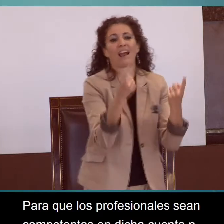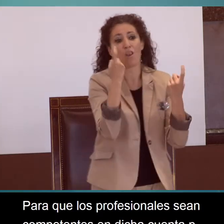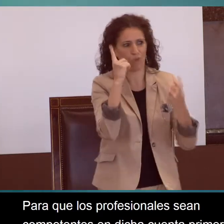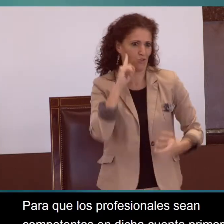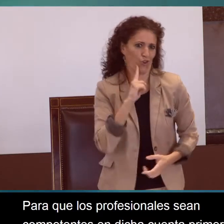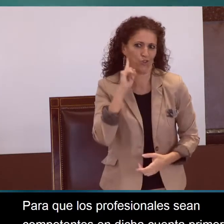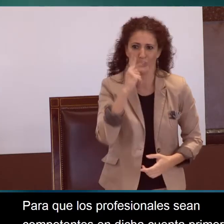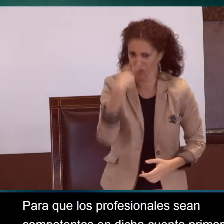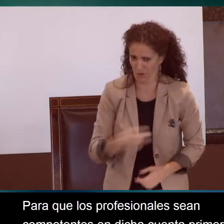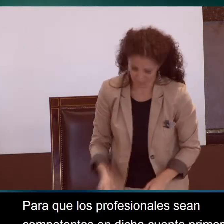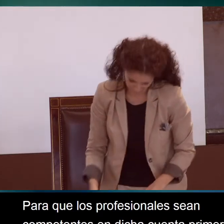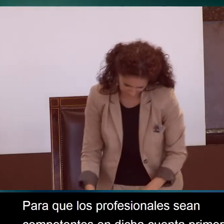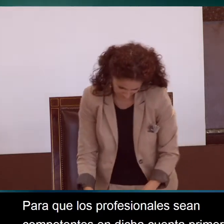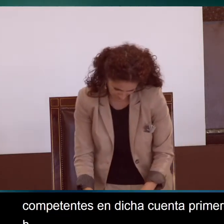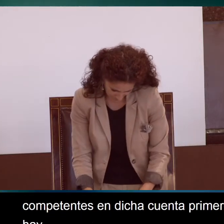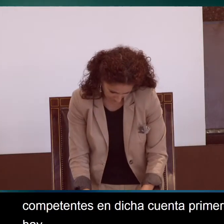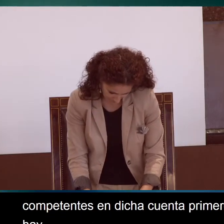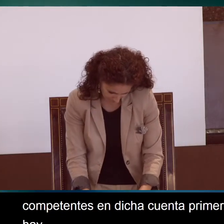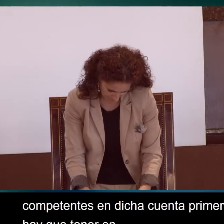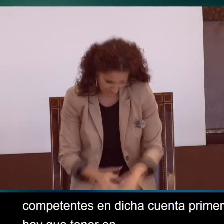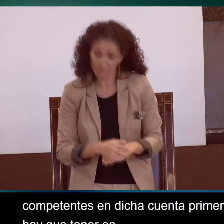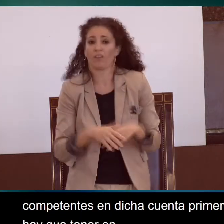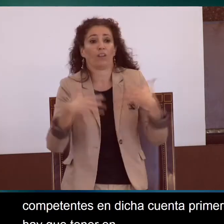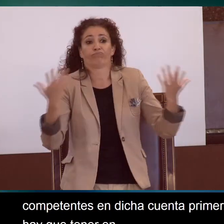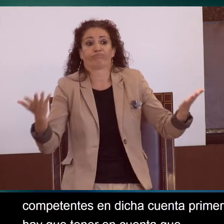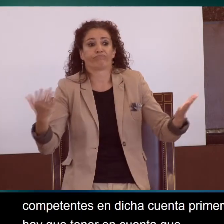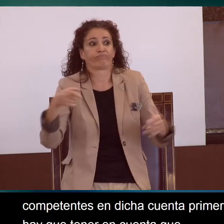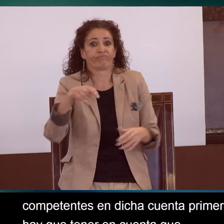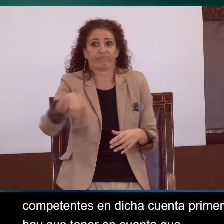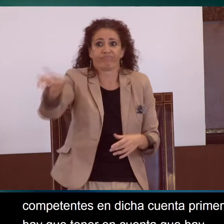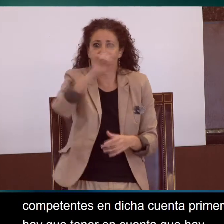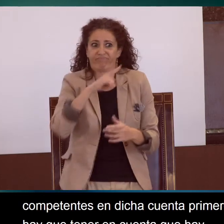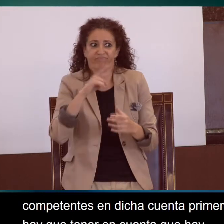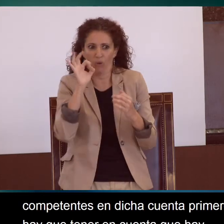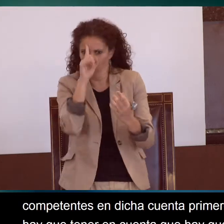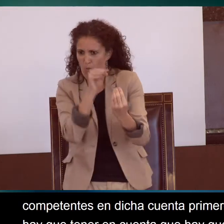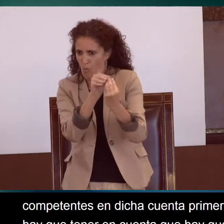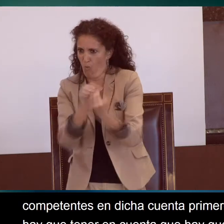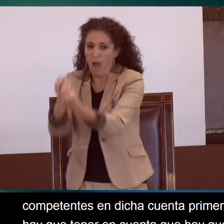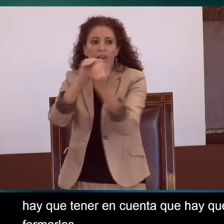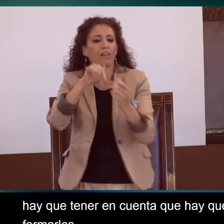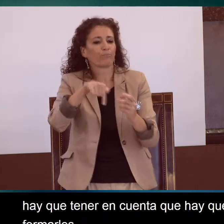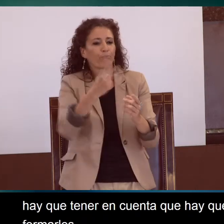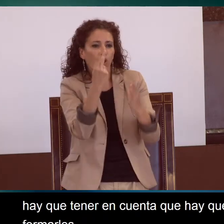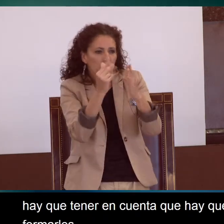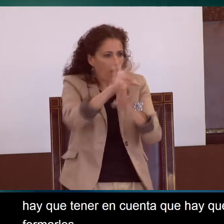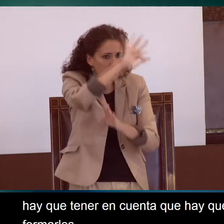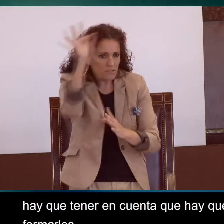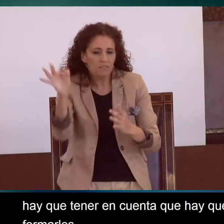menciona la Convención Internacional de los Derechos de las Personas con Discapacidad. Seguro que todos coincidimos